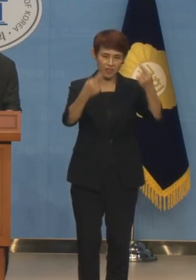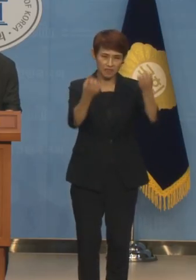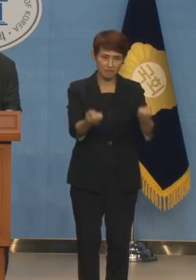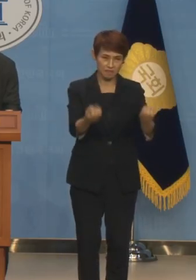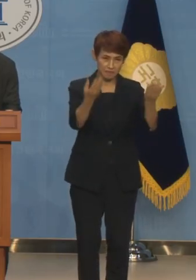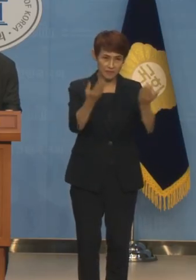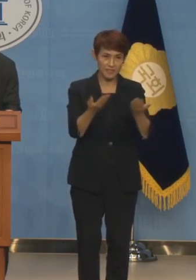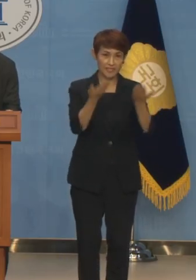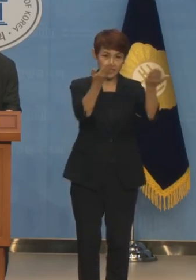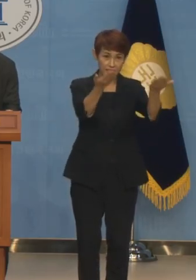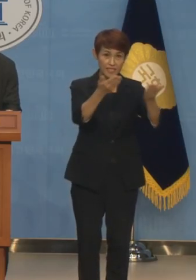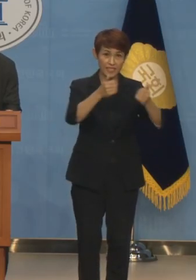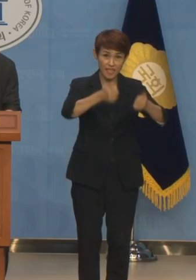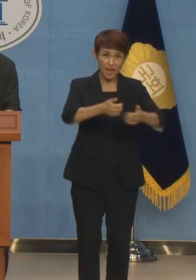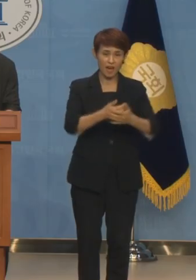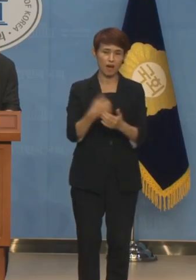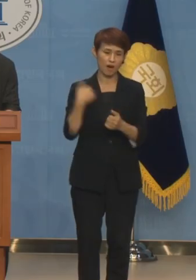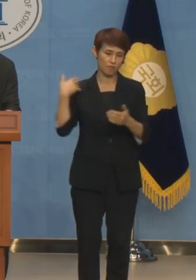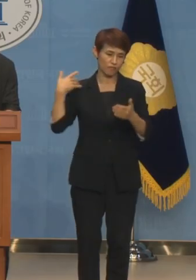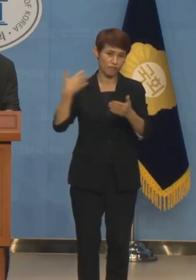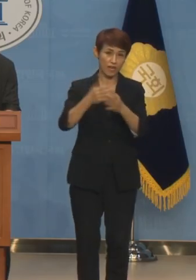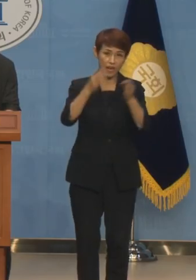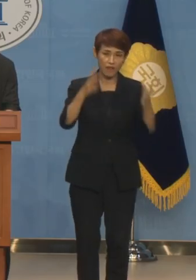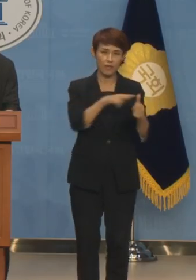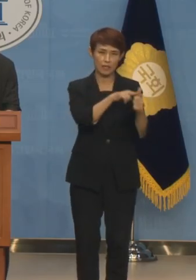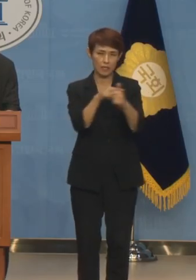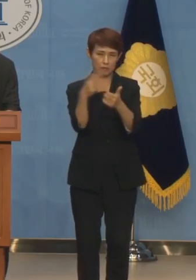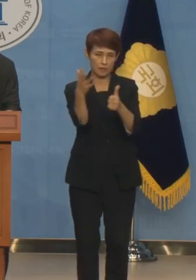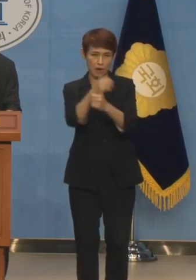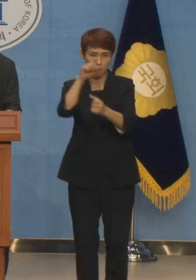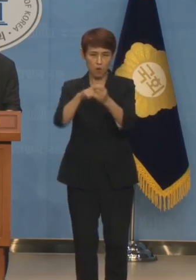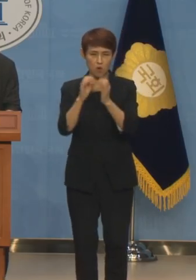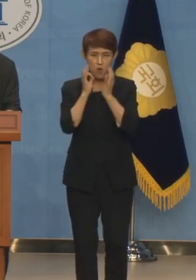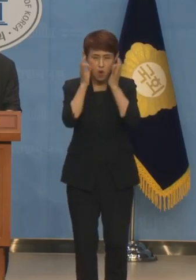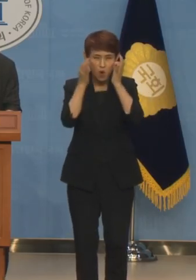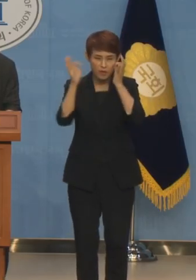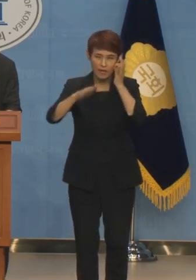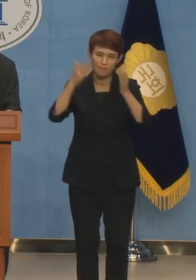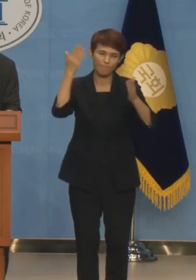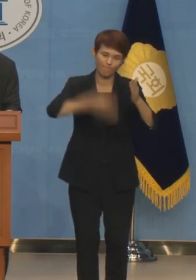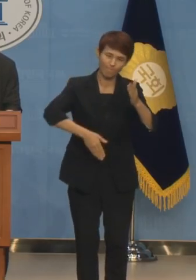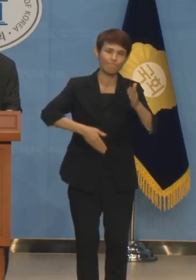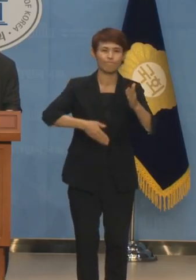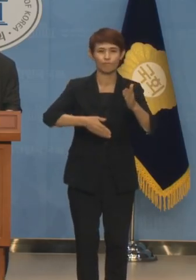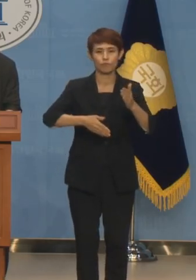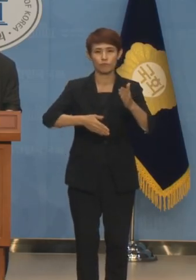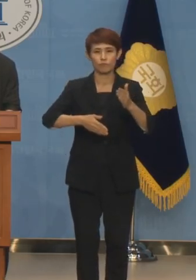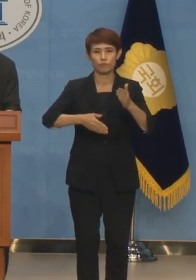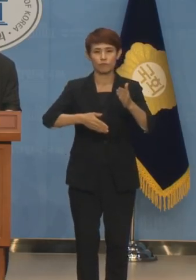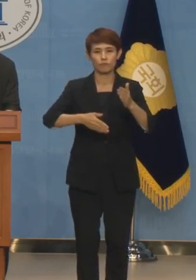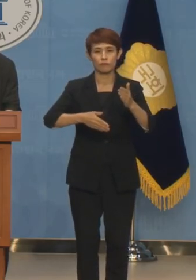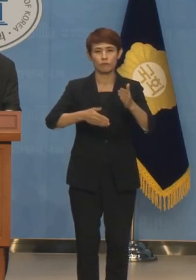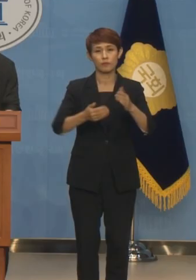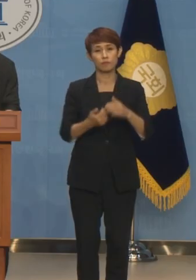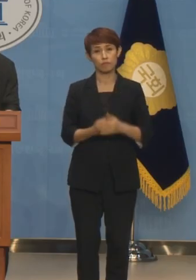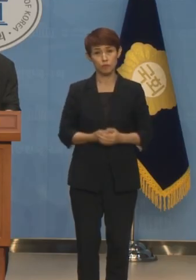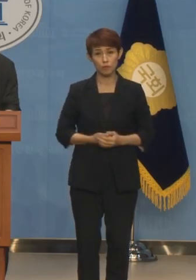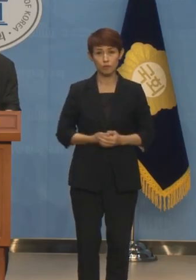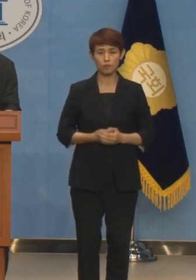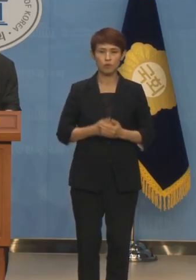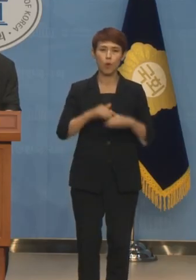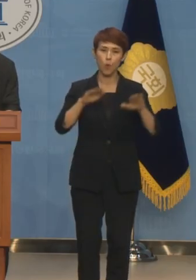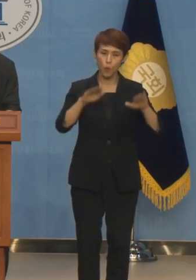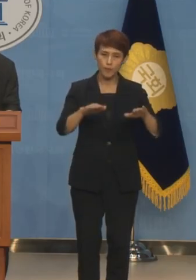통해서도 십수년간 간첩을 잡으려고 노력했으나 달성하지 못했다. 못 이룬 결실을